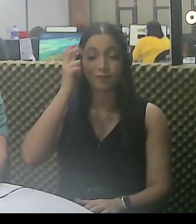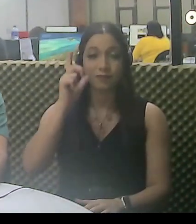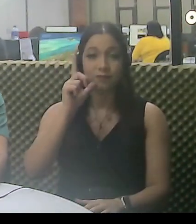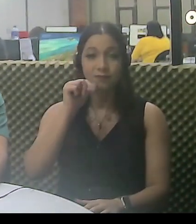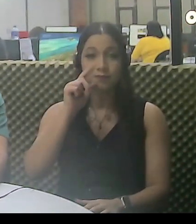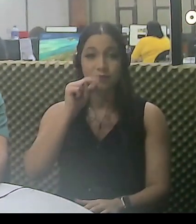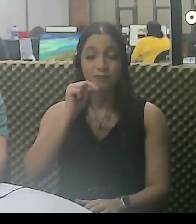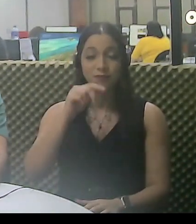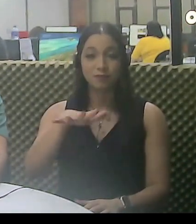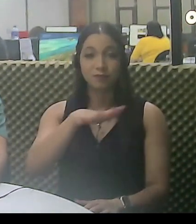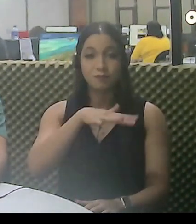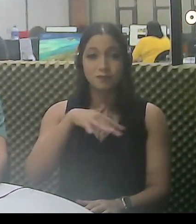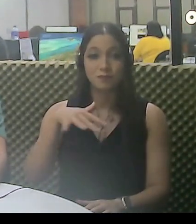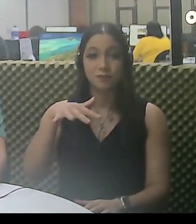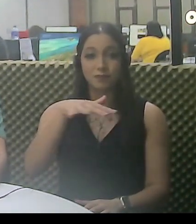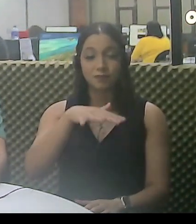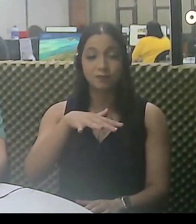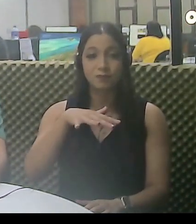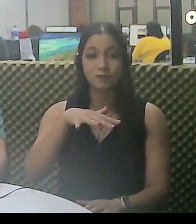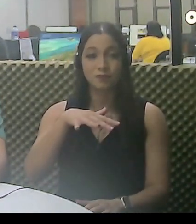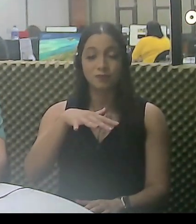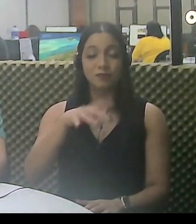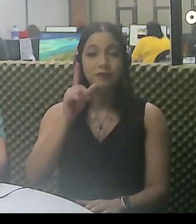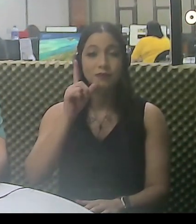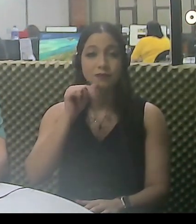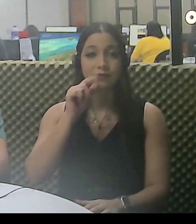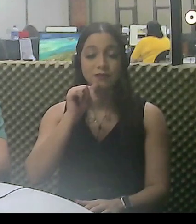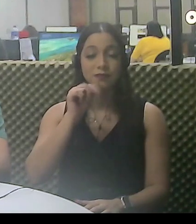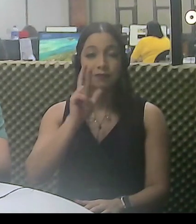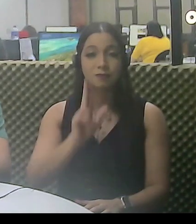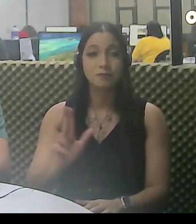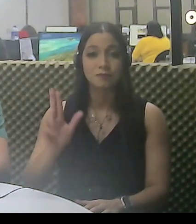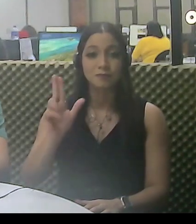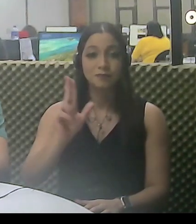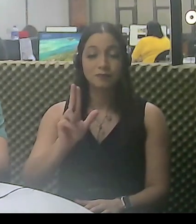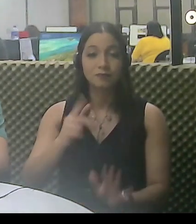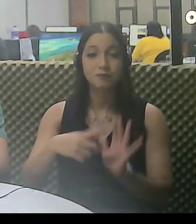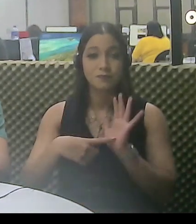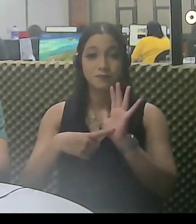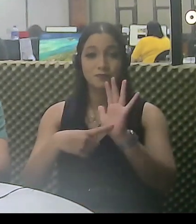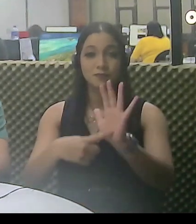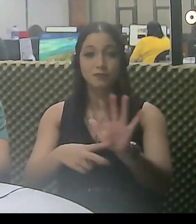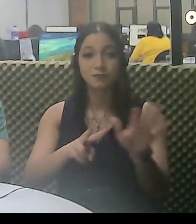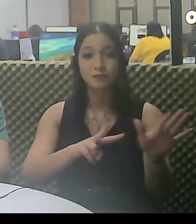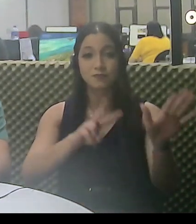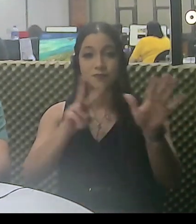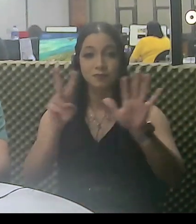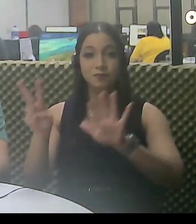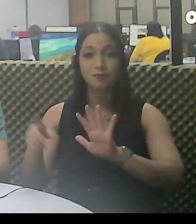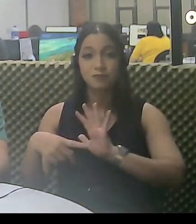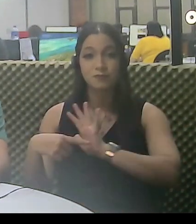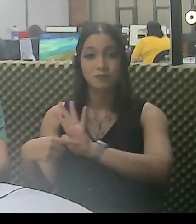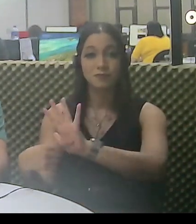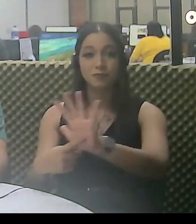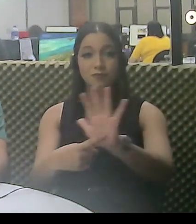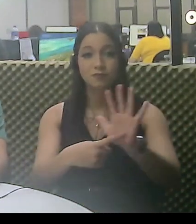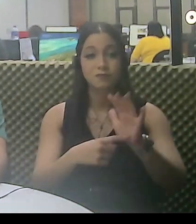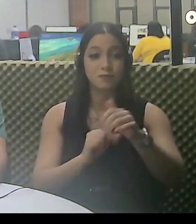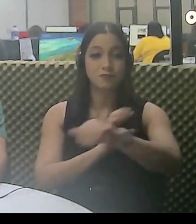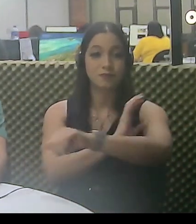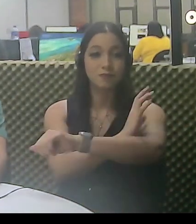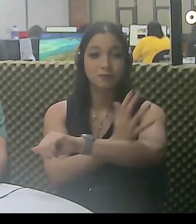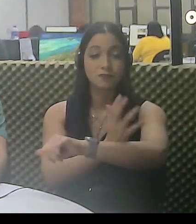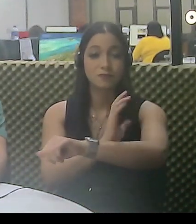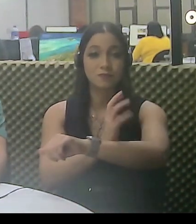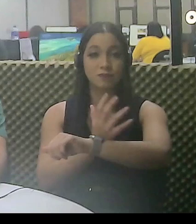o espaço cultural do departamento Municipal de água e esgoto apresenta nesta semana a exposição Cerrado em